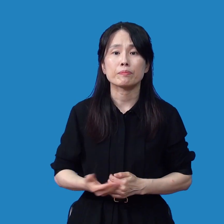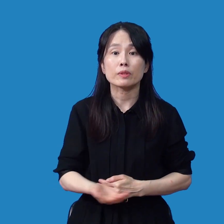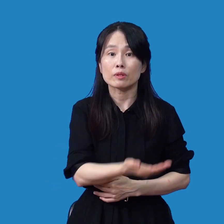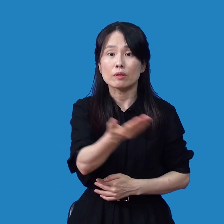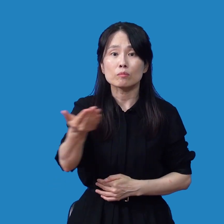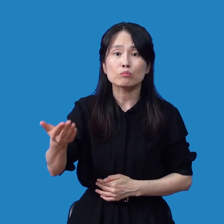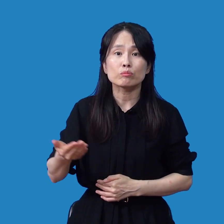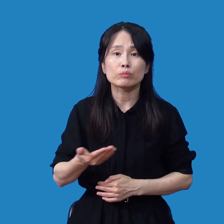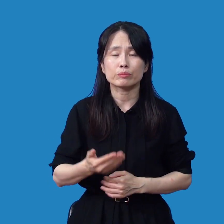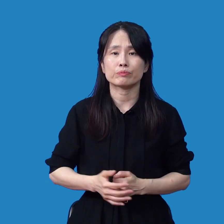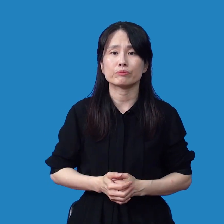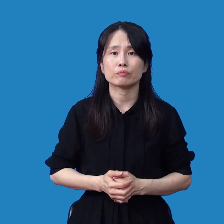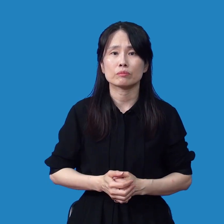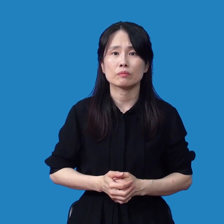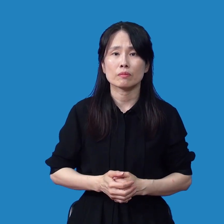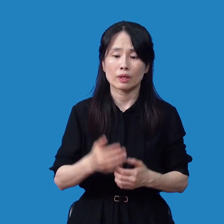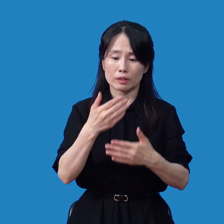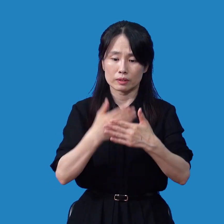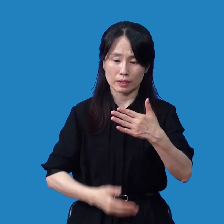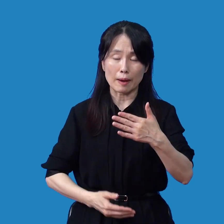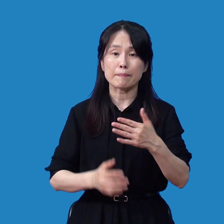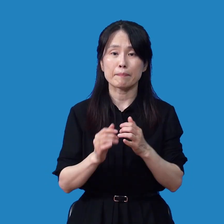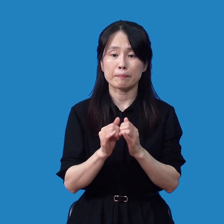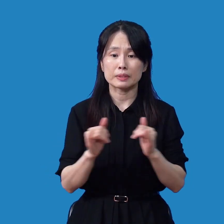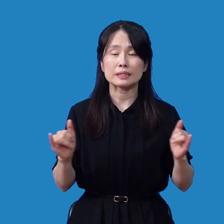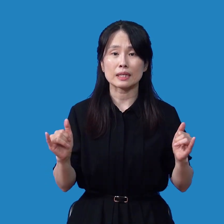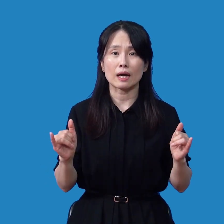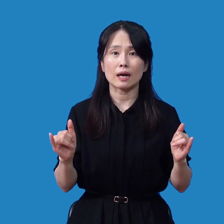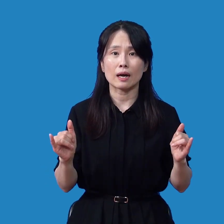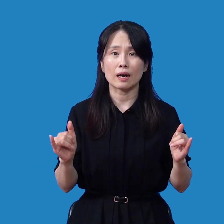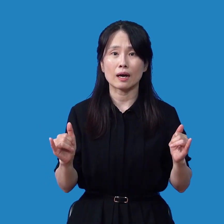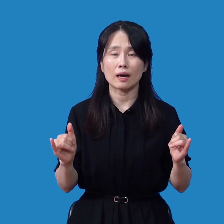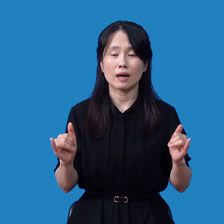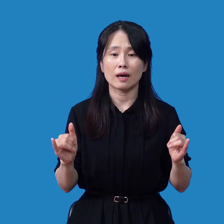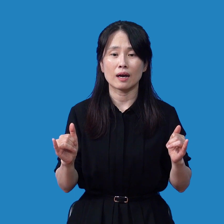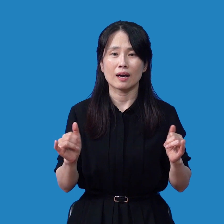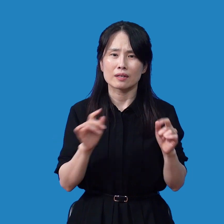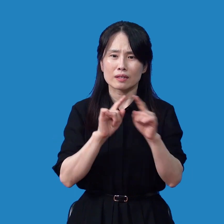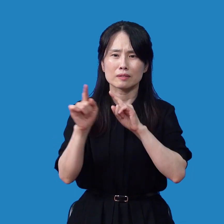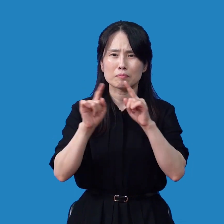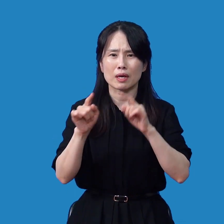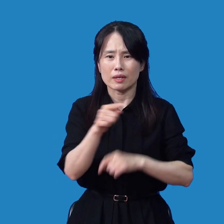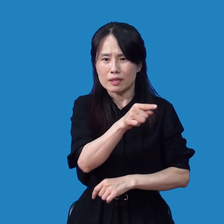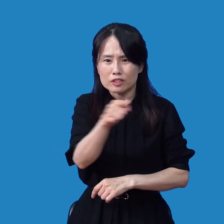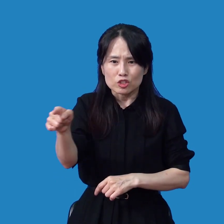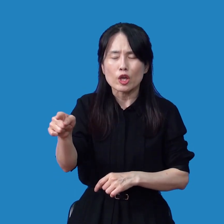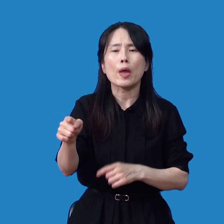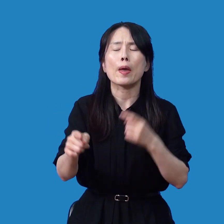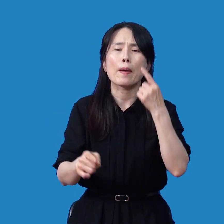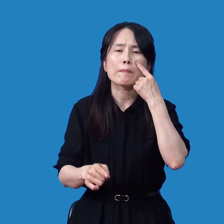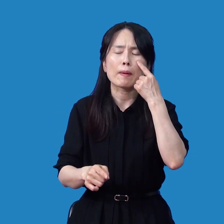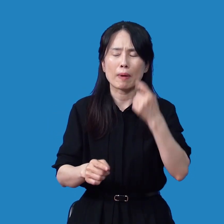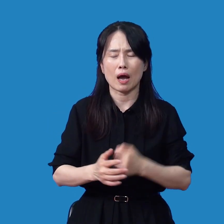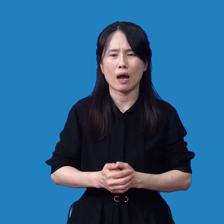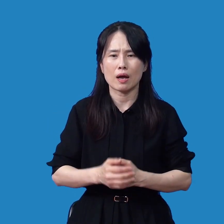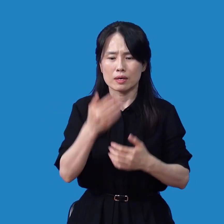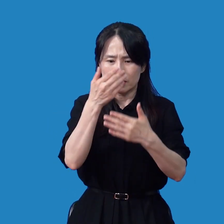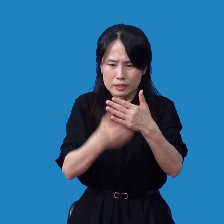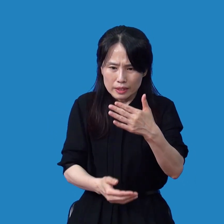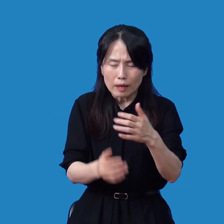여러분, 그 남은 자라는 말에 밑줄을 그어 놓으면 좋겠습니다. 남은